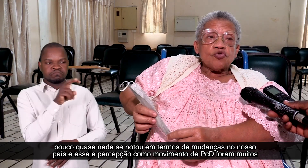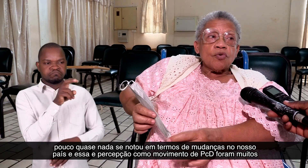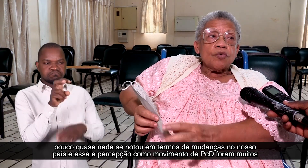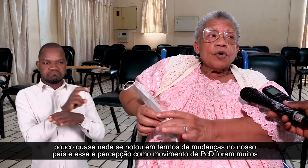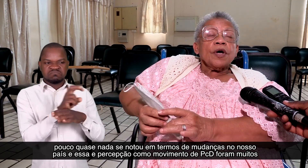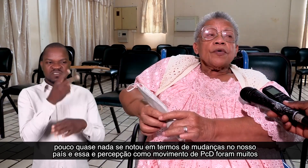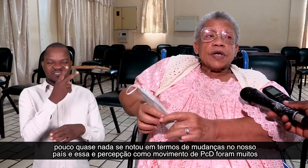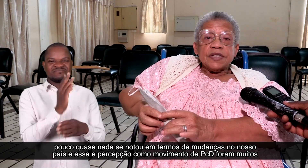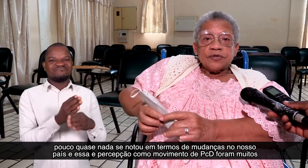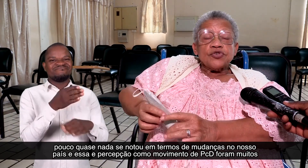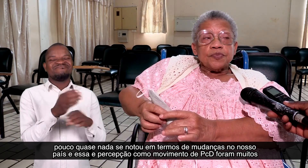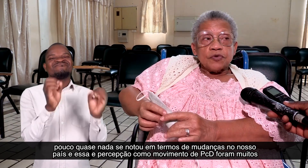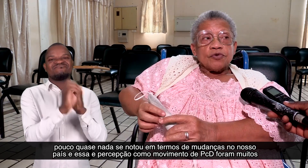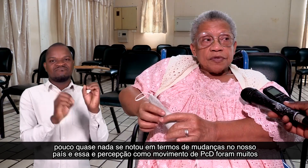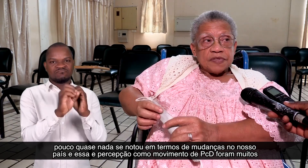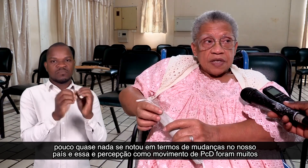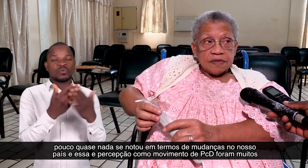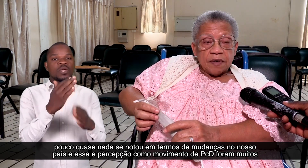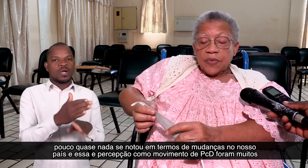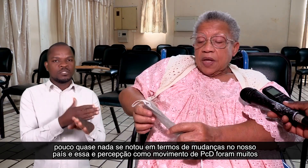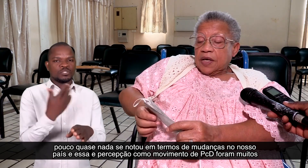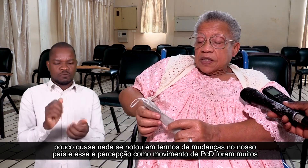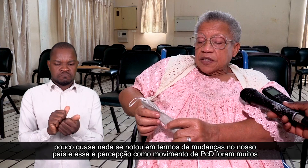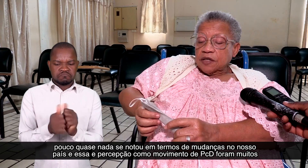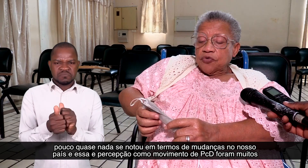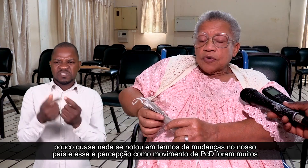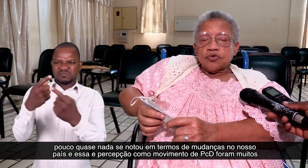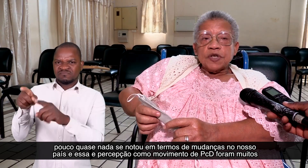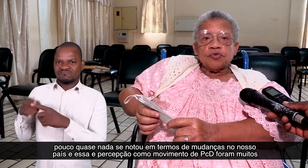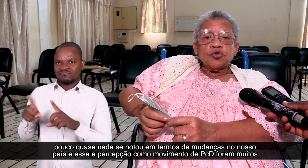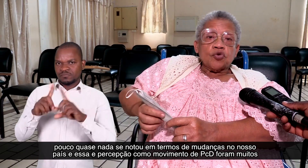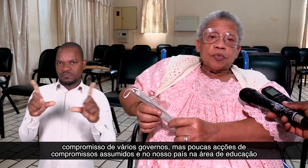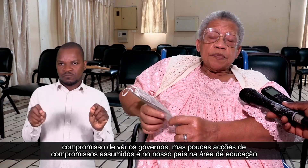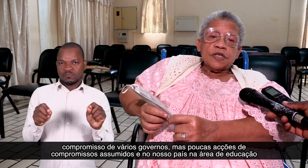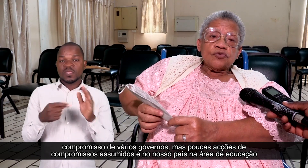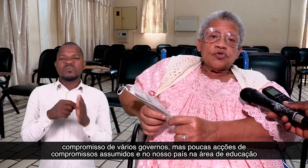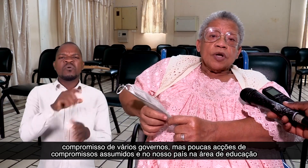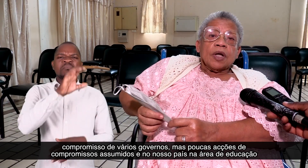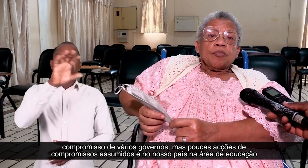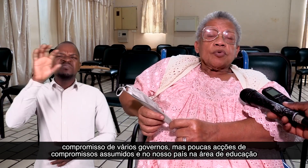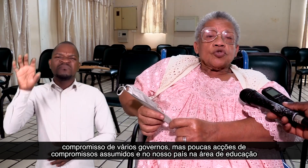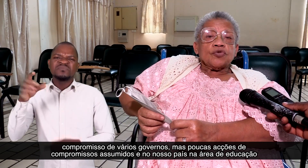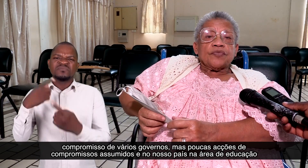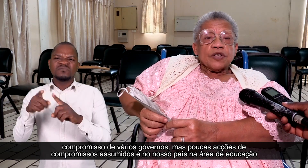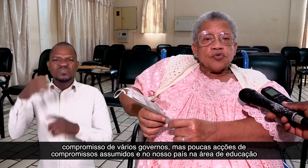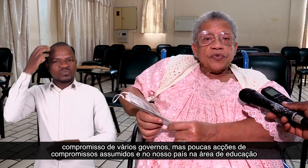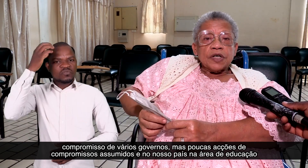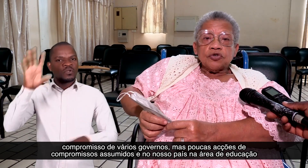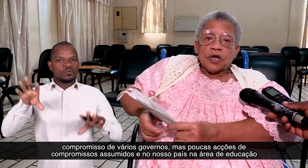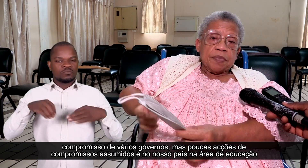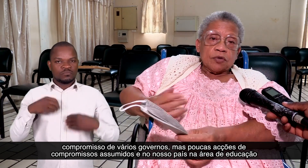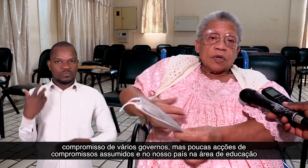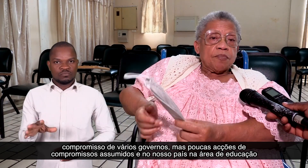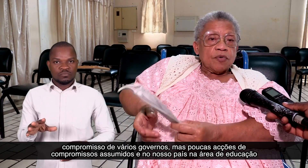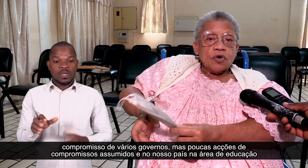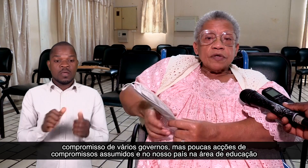nós temos como organizações de pessoas com deficiência. Dizer que foram assumidos muitos compromissos por vários governos,